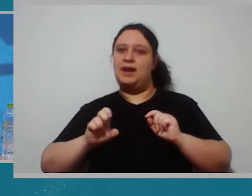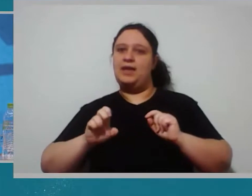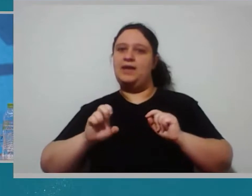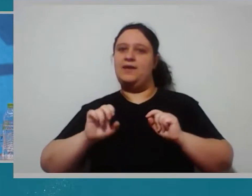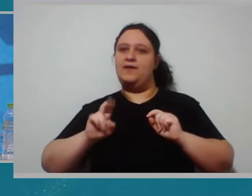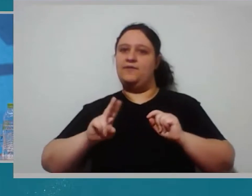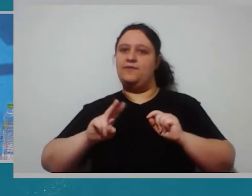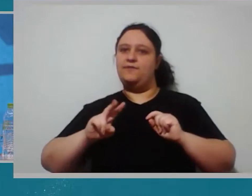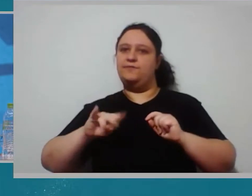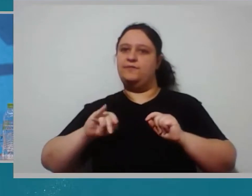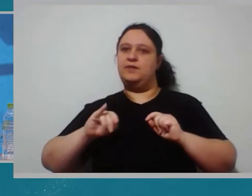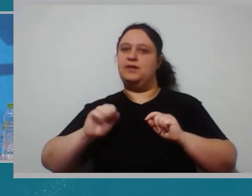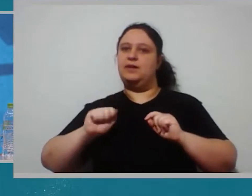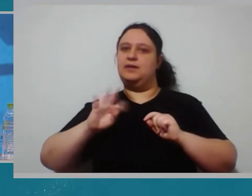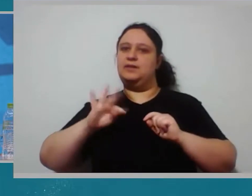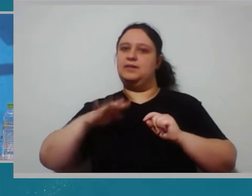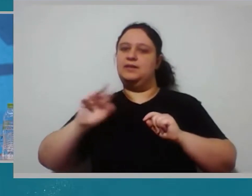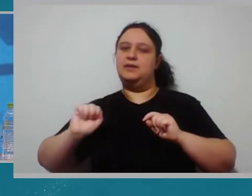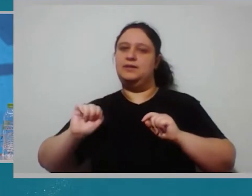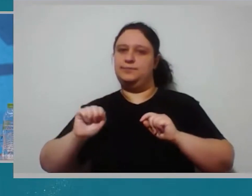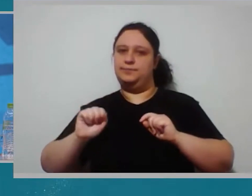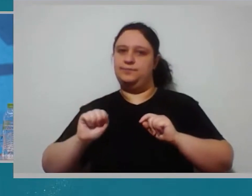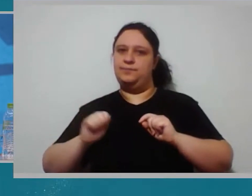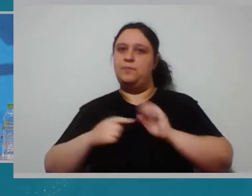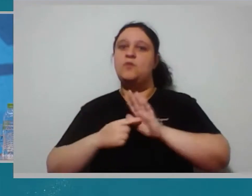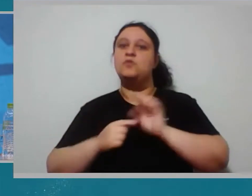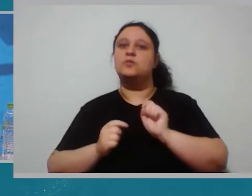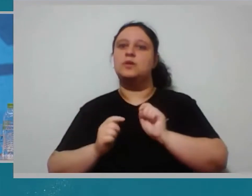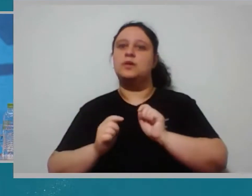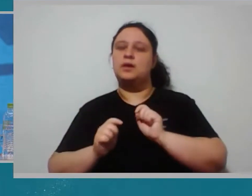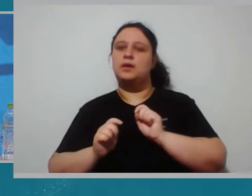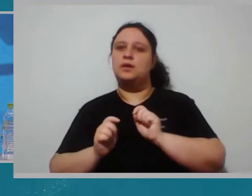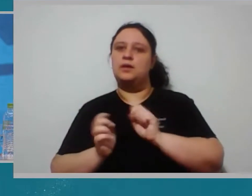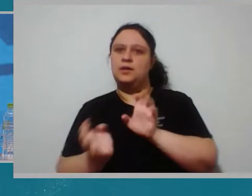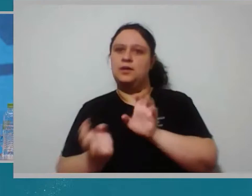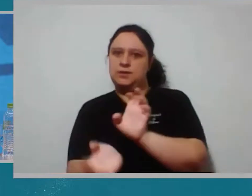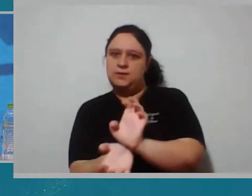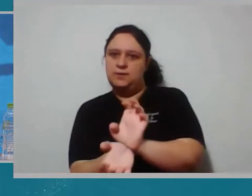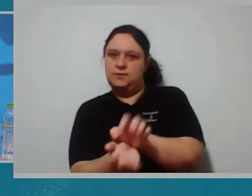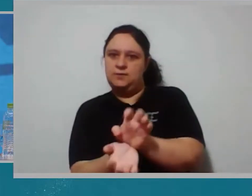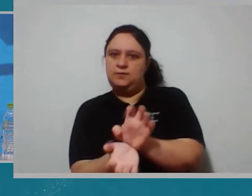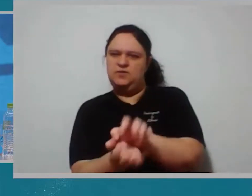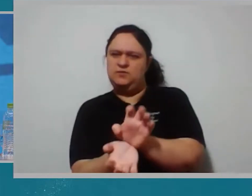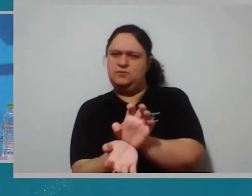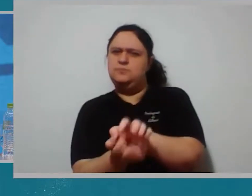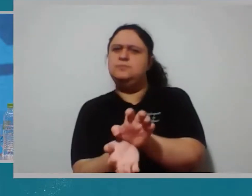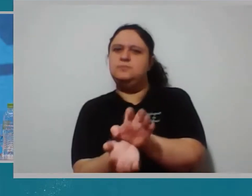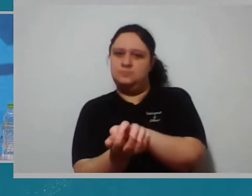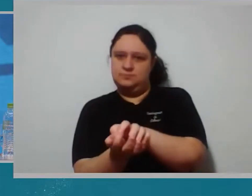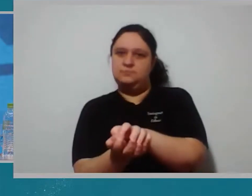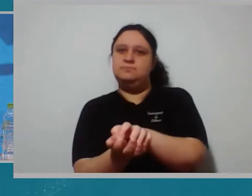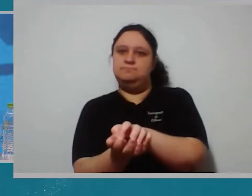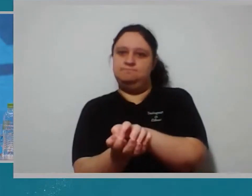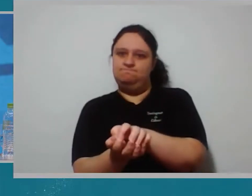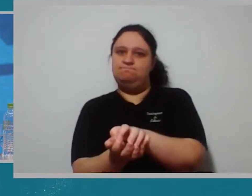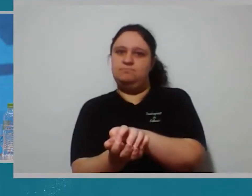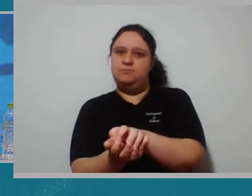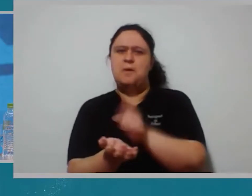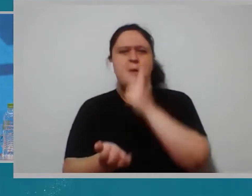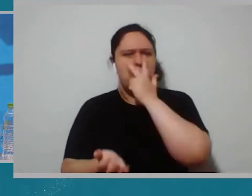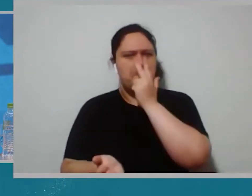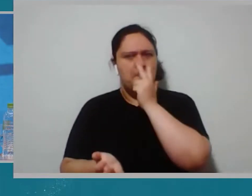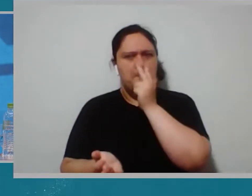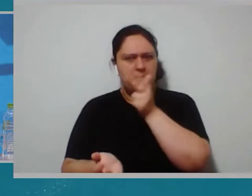na nossa versão fala que é crocodilo. Crocodilo, né? Parecido com o Leviatã, é um réptil muito